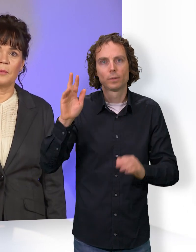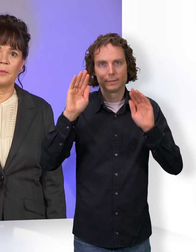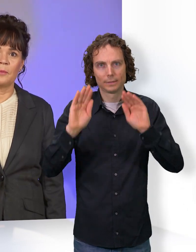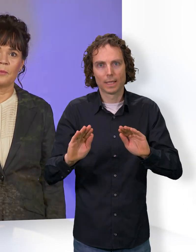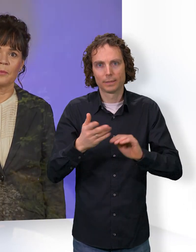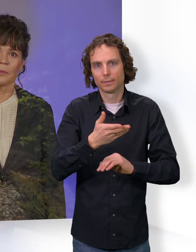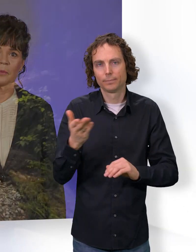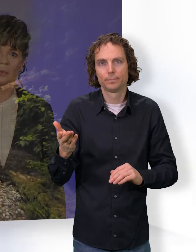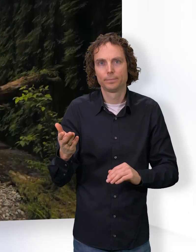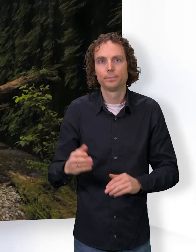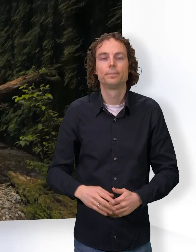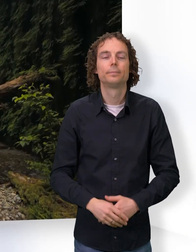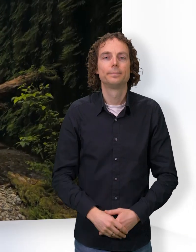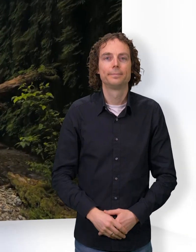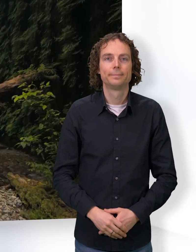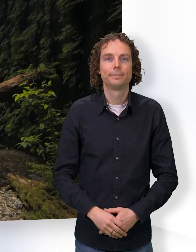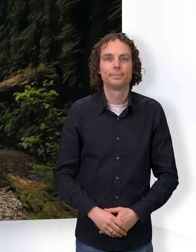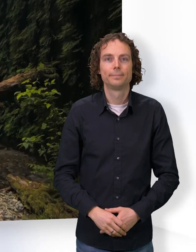Sie.